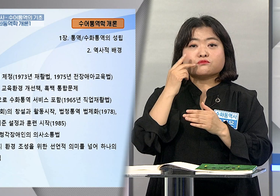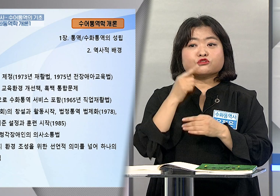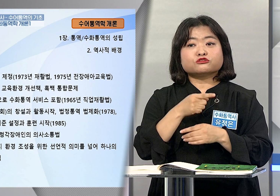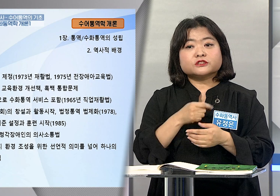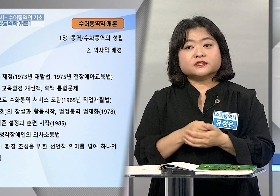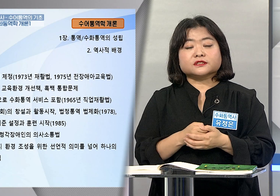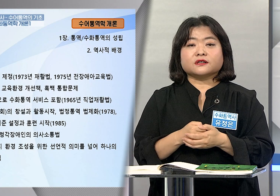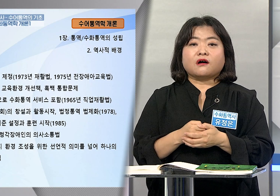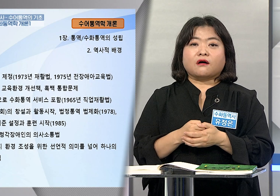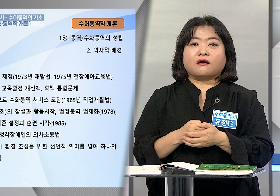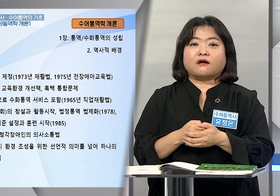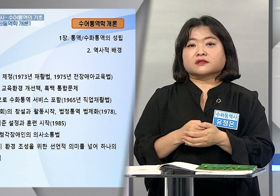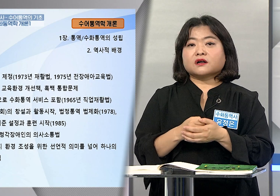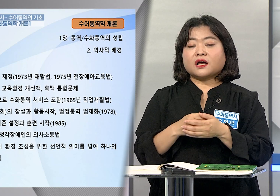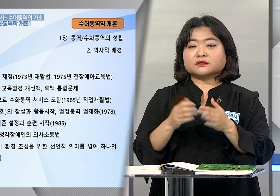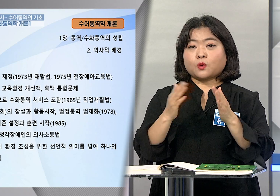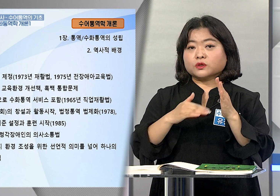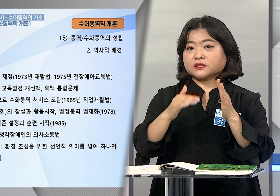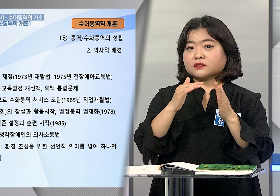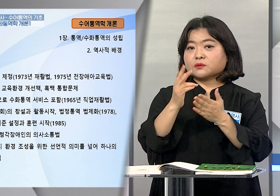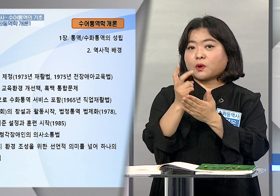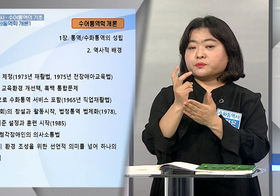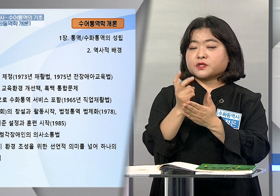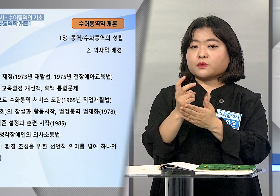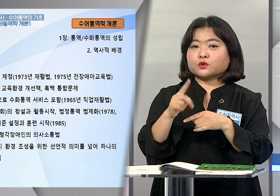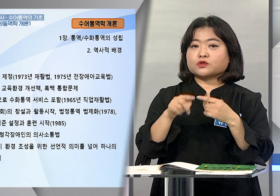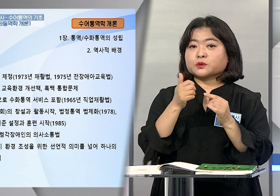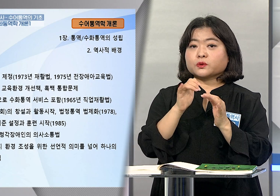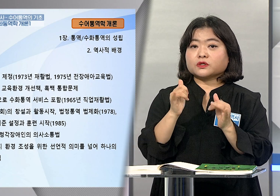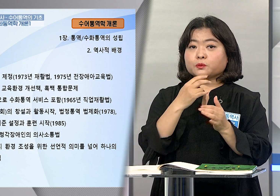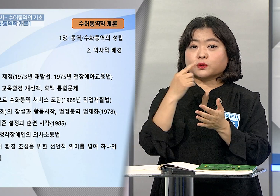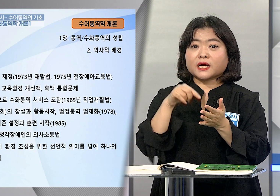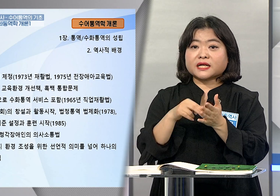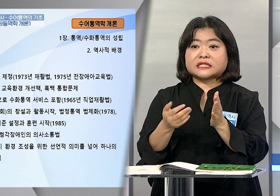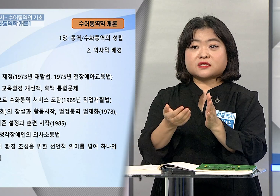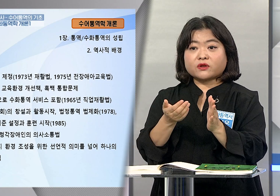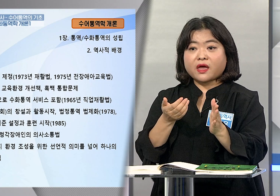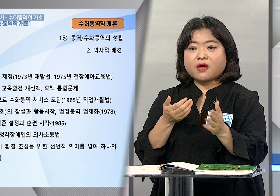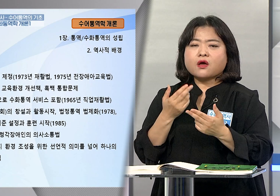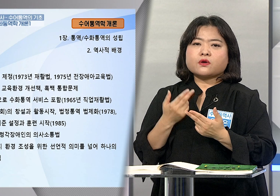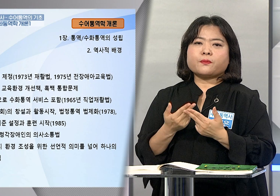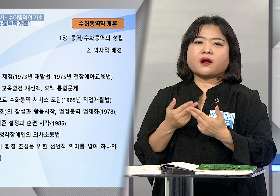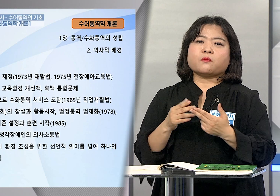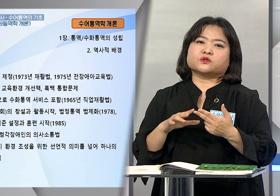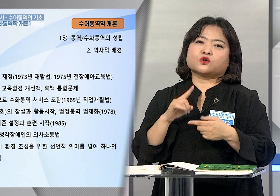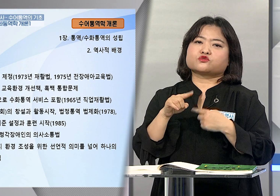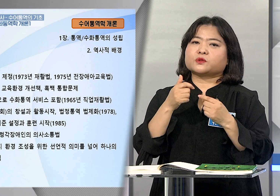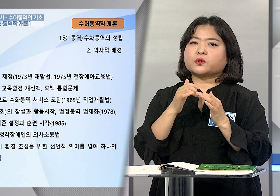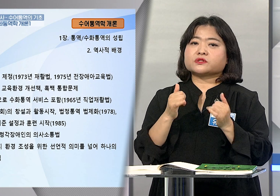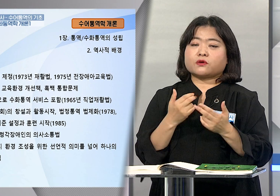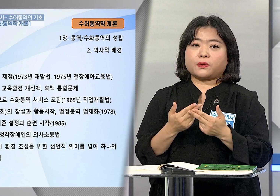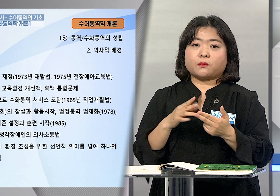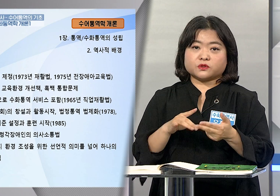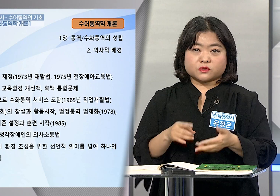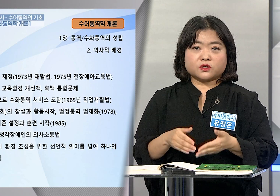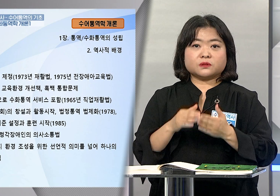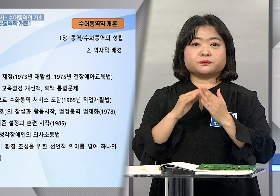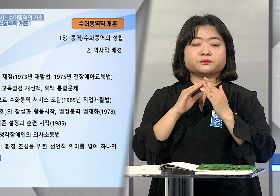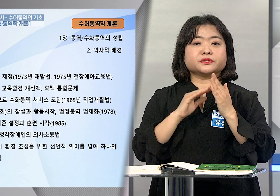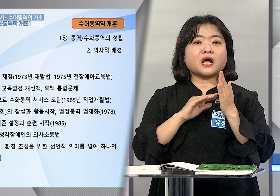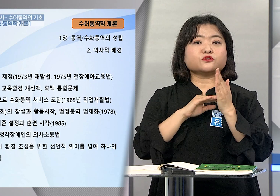됐는데 미국은 그러한 공식적인 법제로 수화통역을 보장하기 이전에 수화통역사협회가